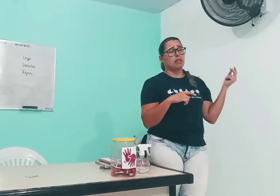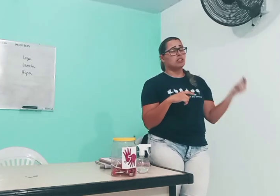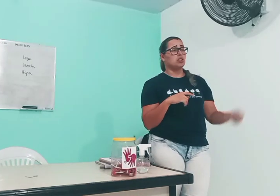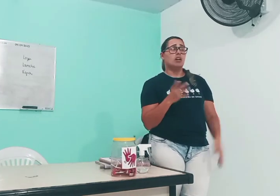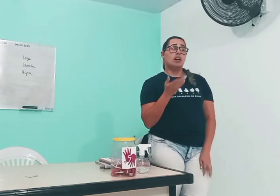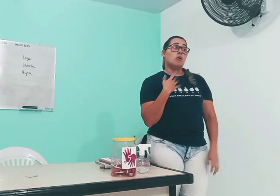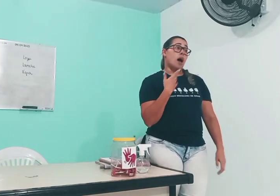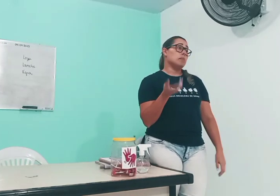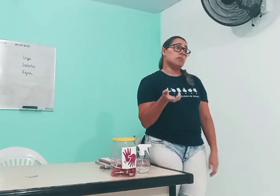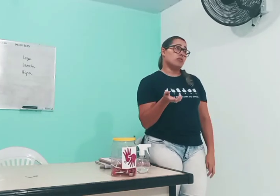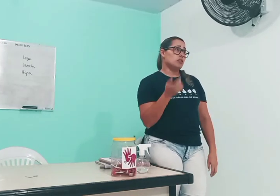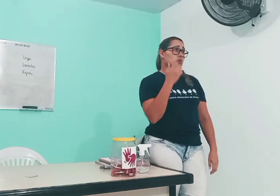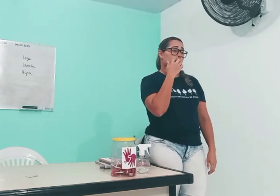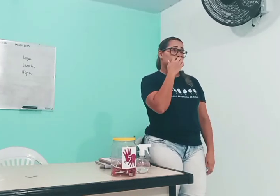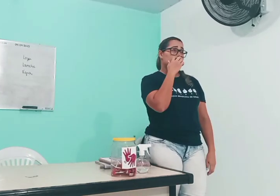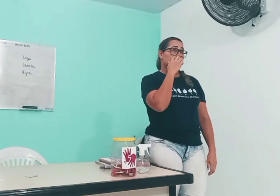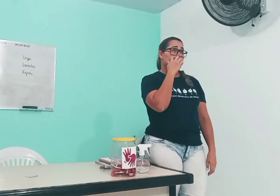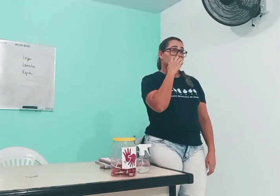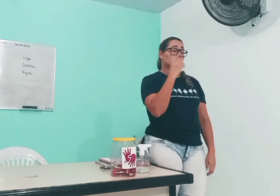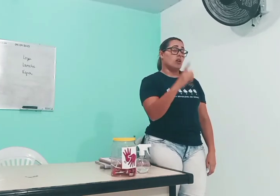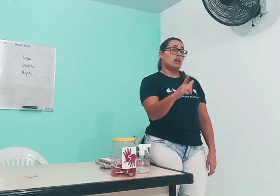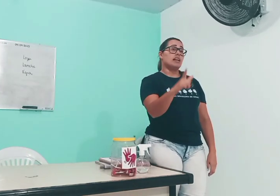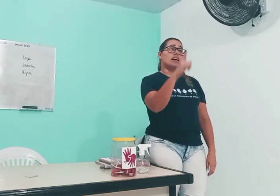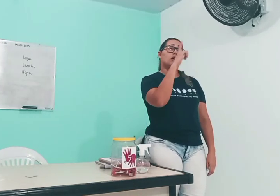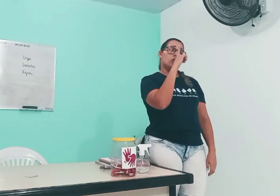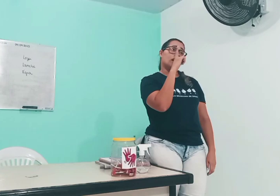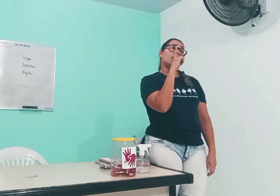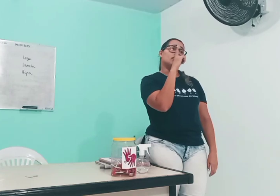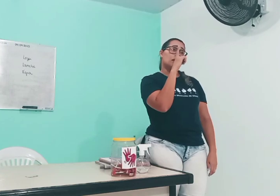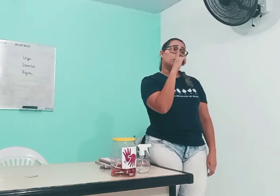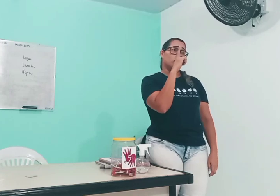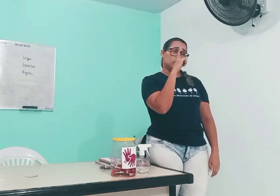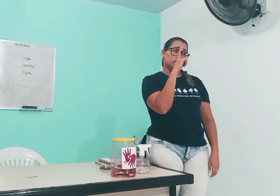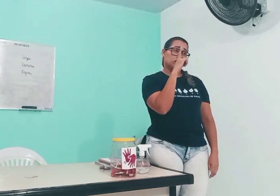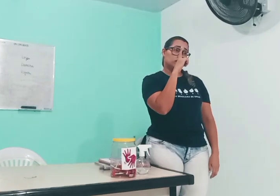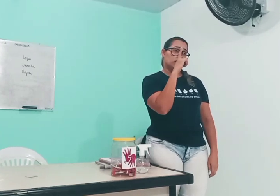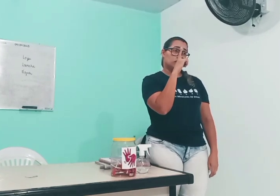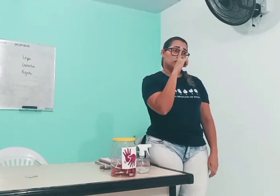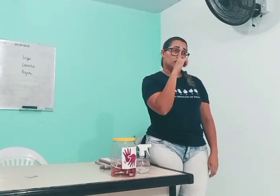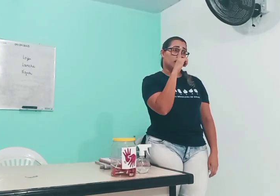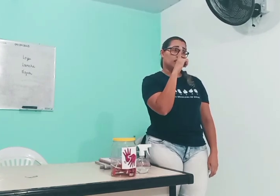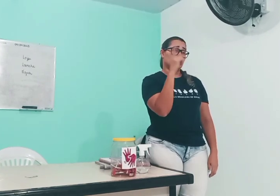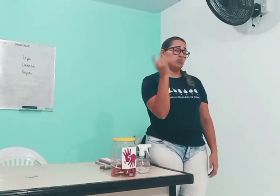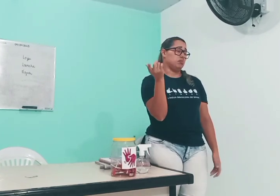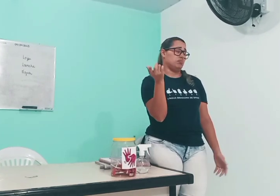antigos. A minha professora mesmo lá de Vitória, ela colocava na boca.